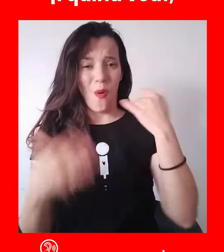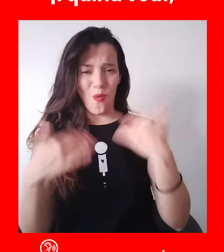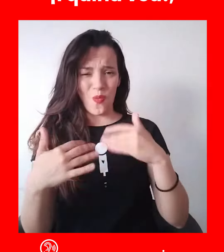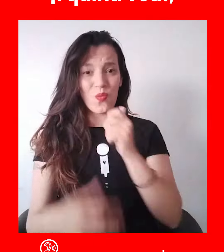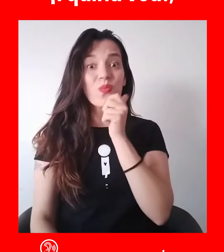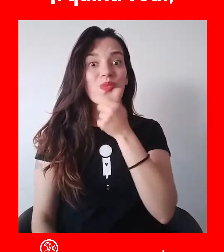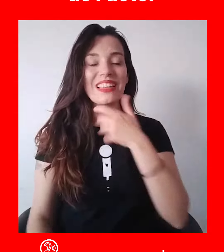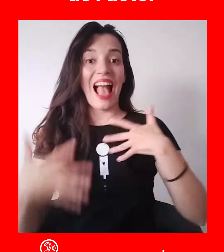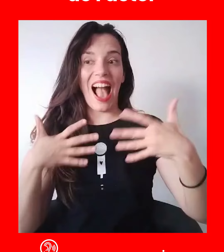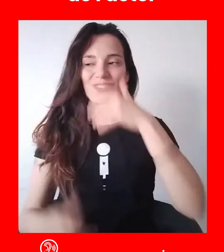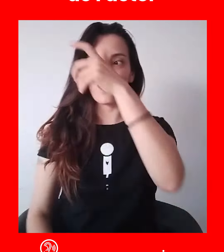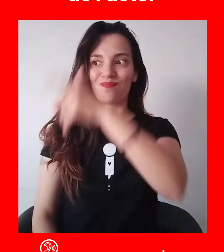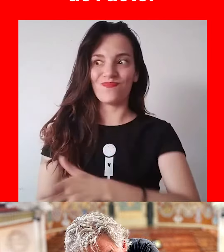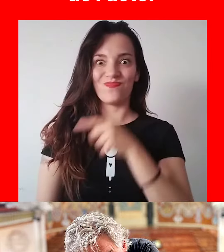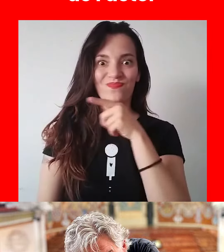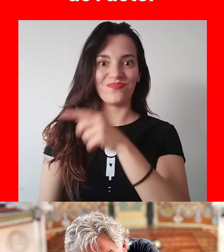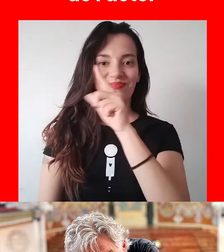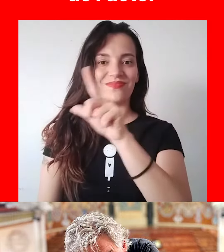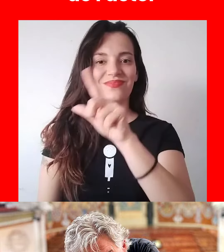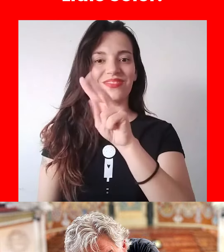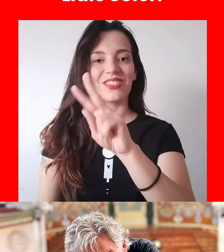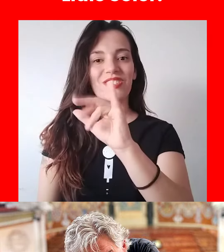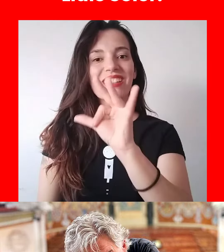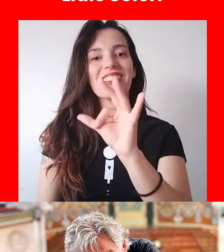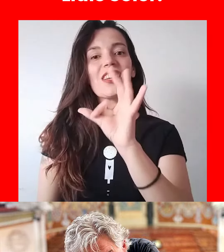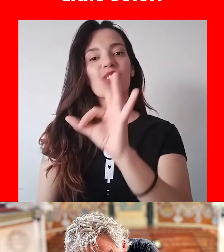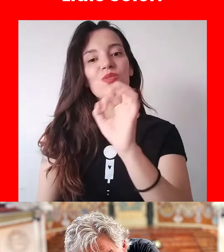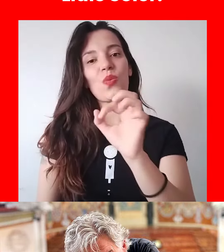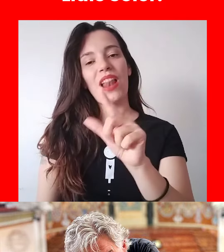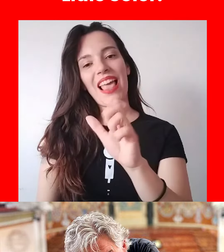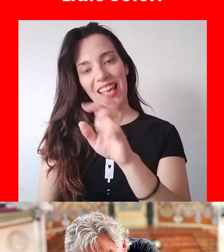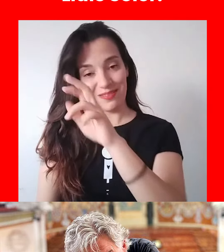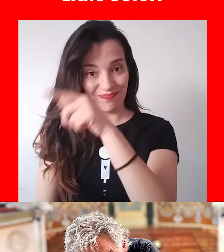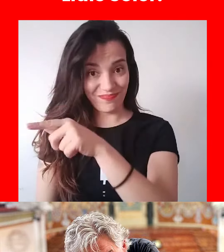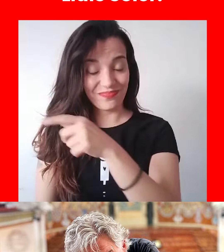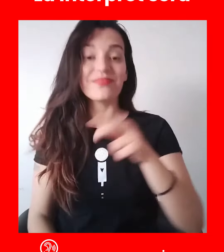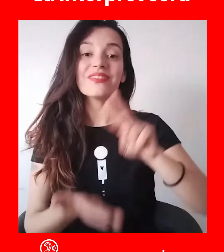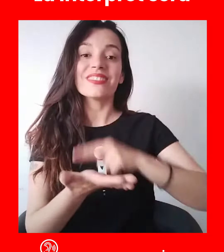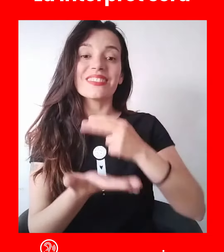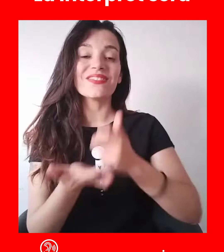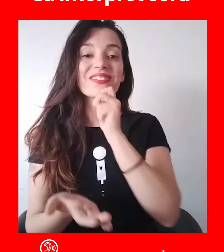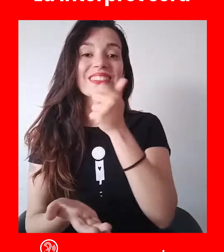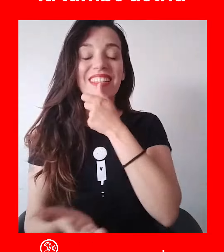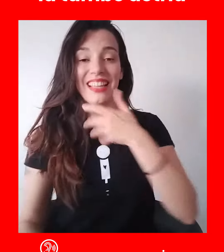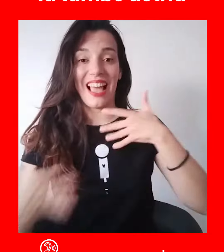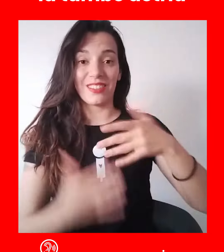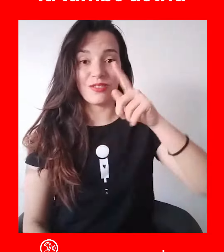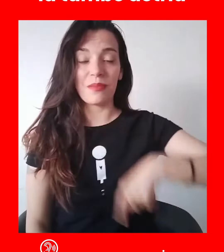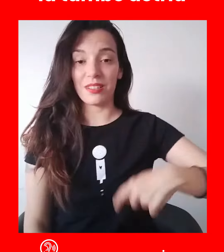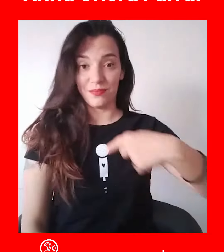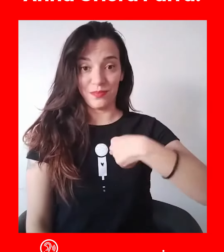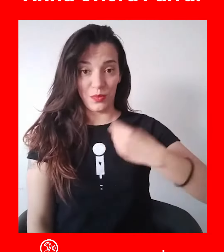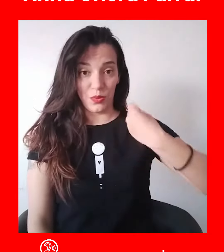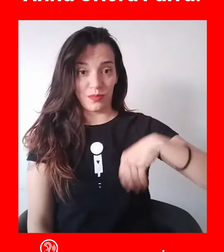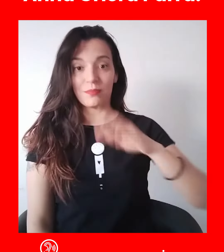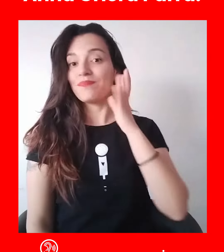Amb la veu, i quina veu, de l'actor Lluís Soler. La intèrpret serà la